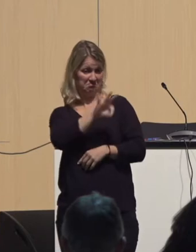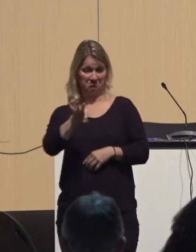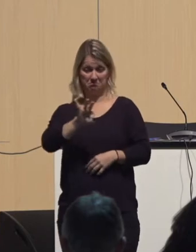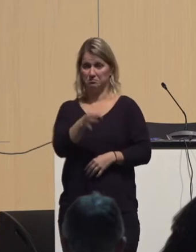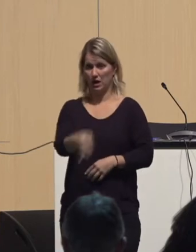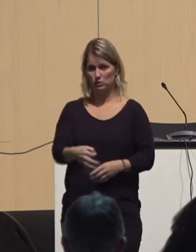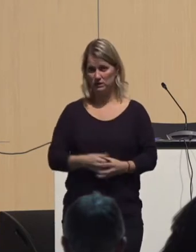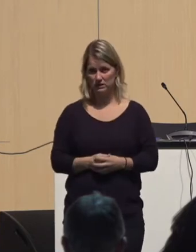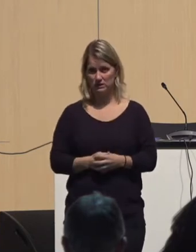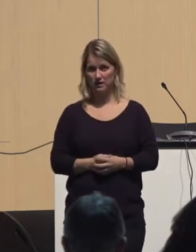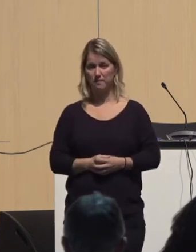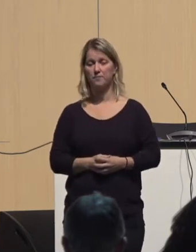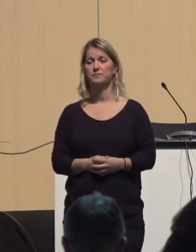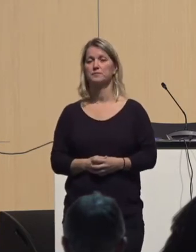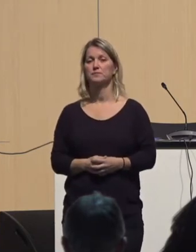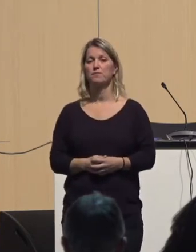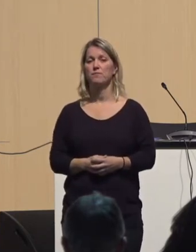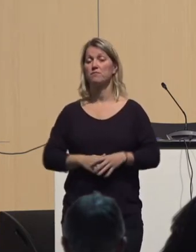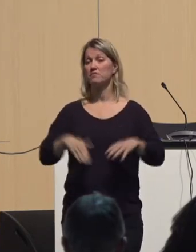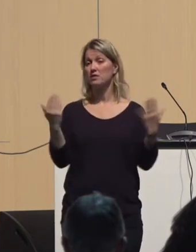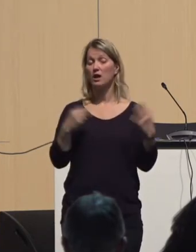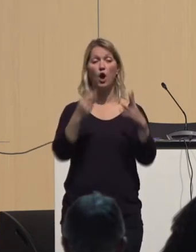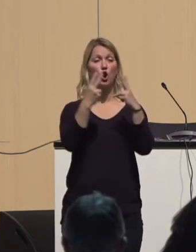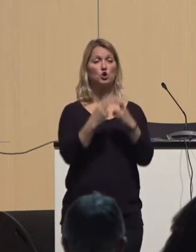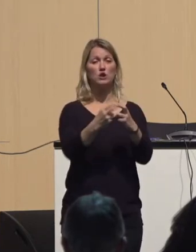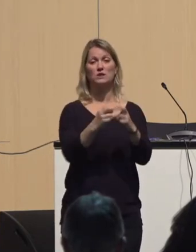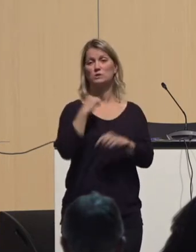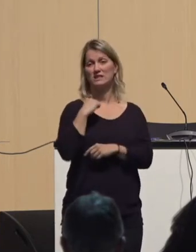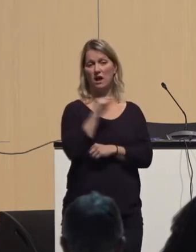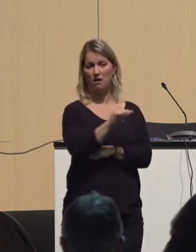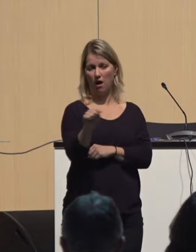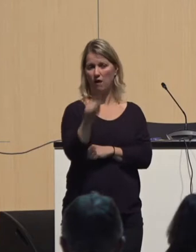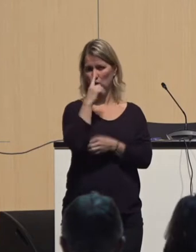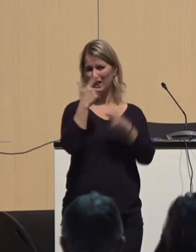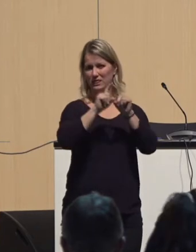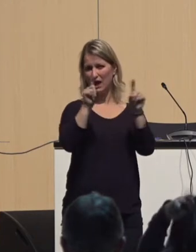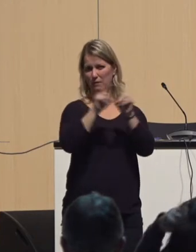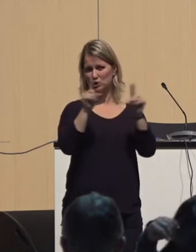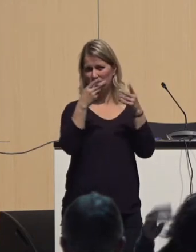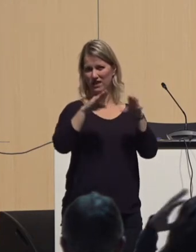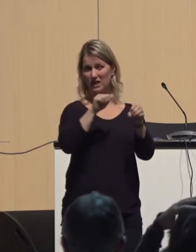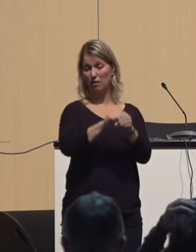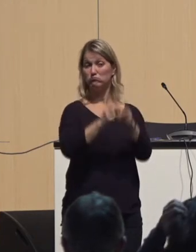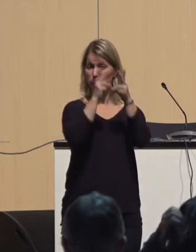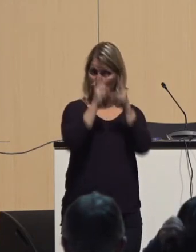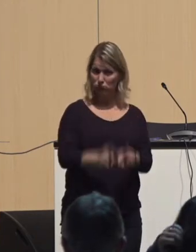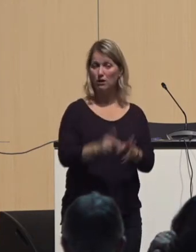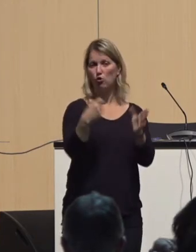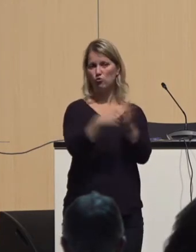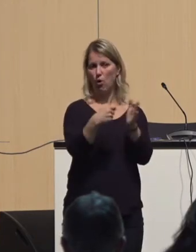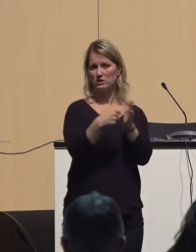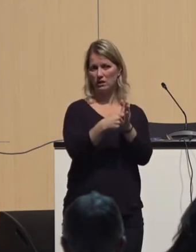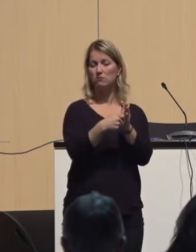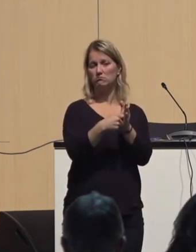werden. Die Konzessionsträger der thematischen Weihnachtsmärkte müssen dazu die tatsächlichen Kosten für die Umsetzung der im